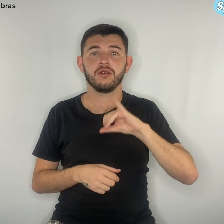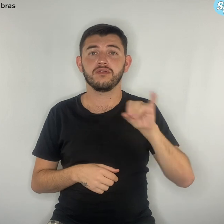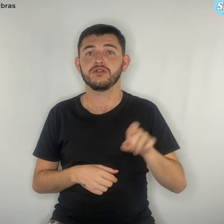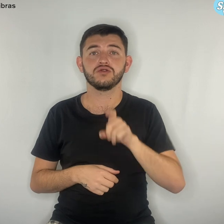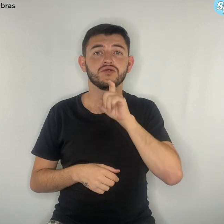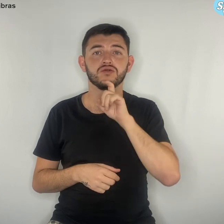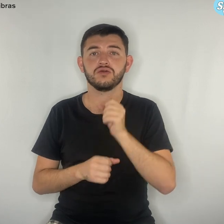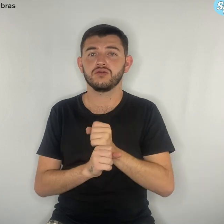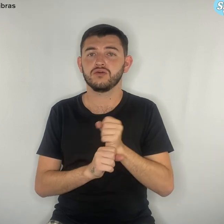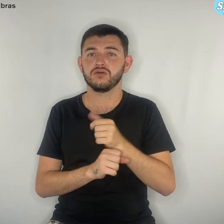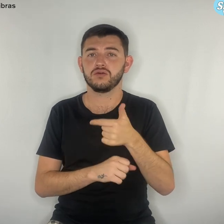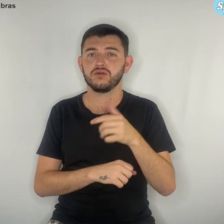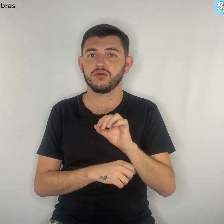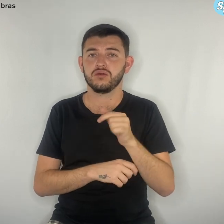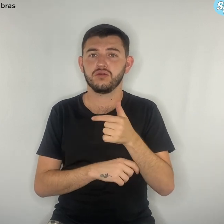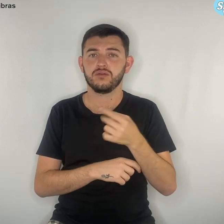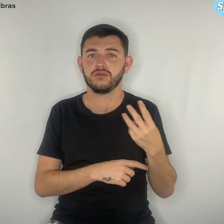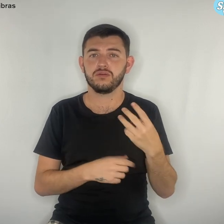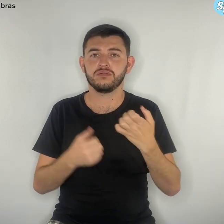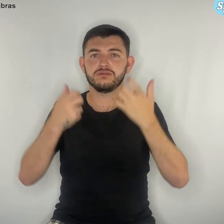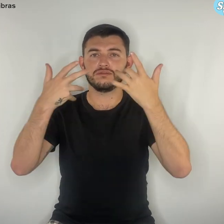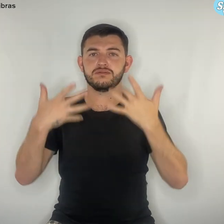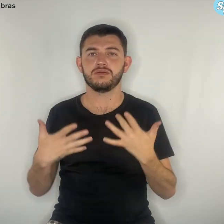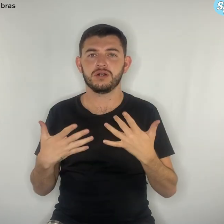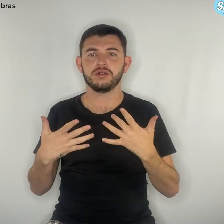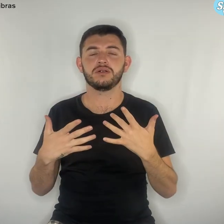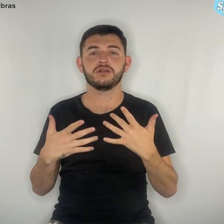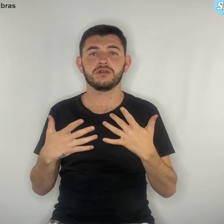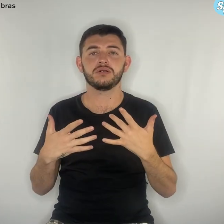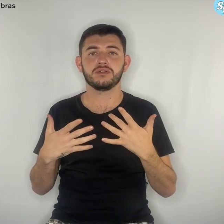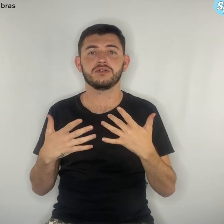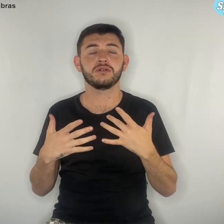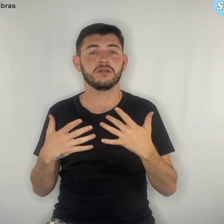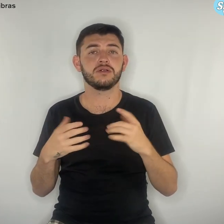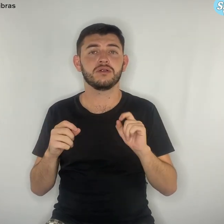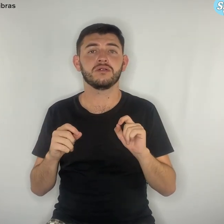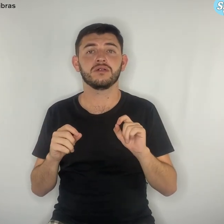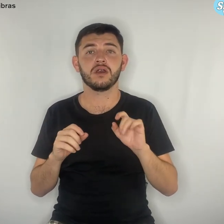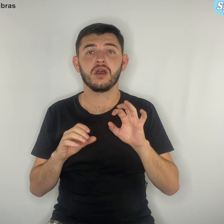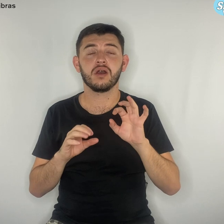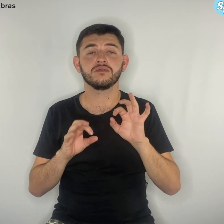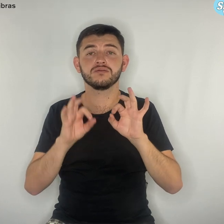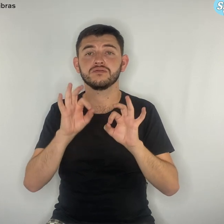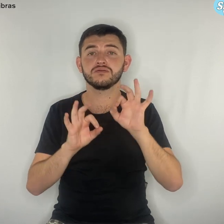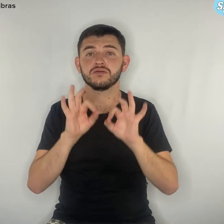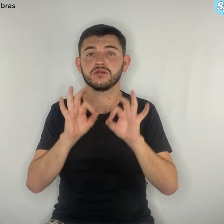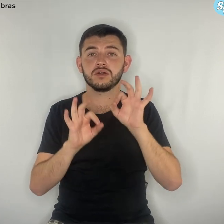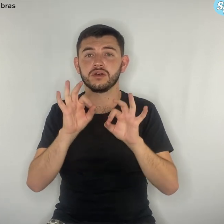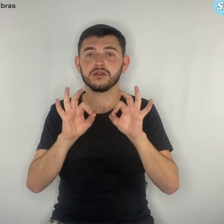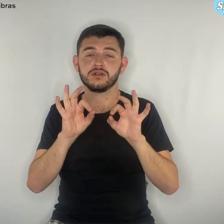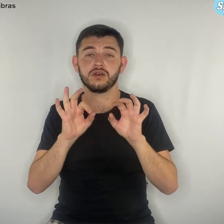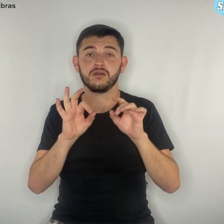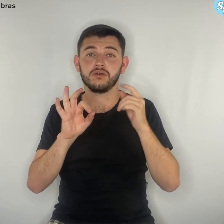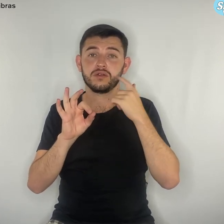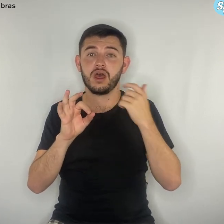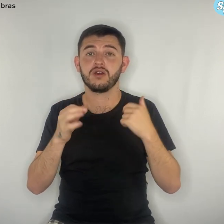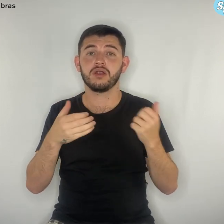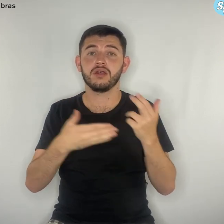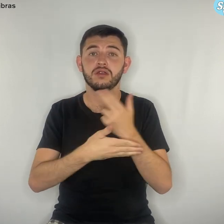19/7/2023. Ele aborda a construção da figura do professor doutrinador como um personagem